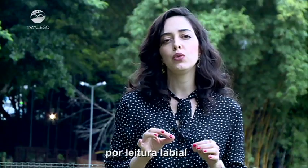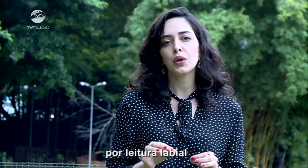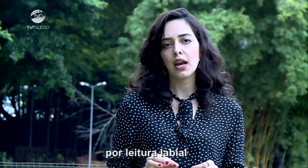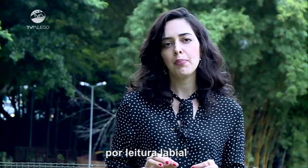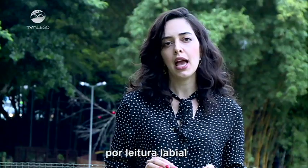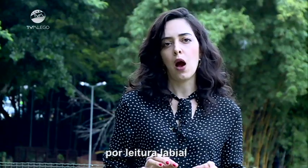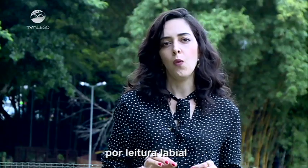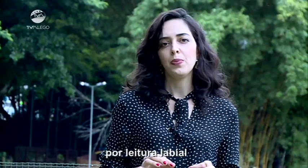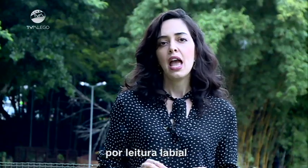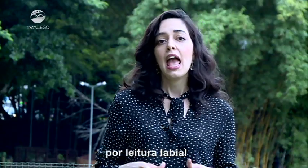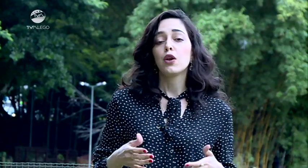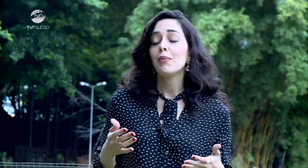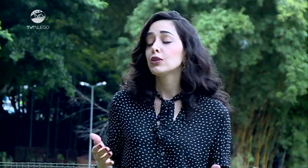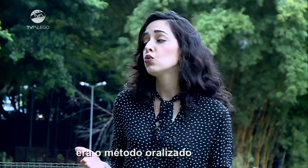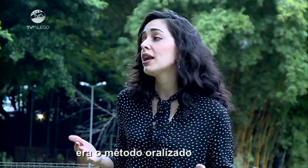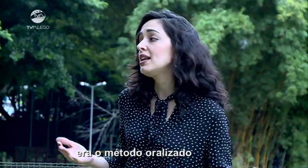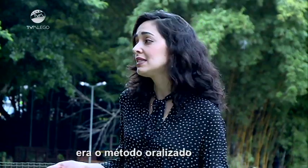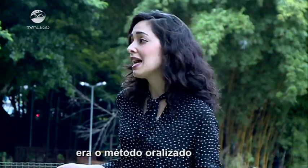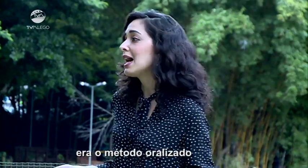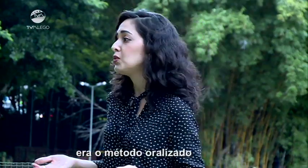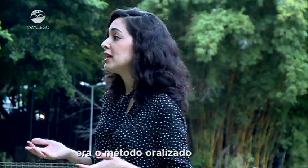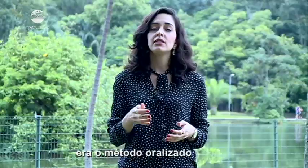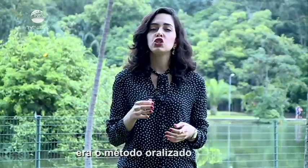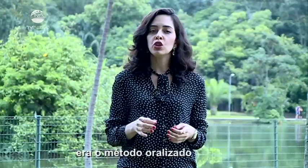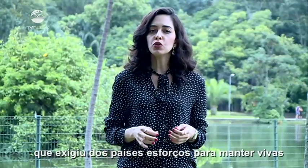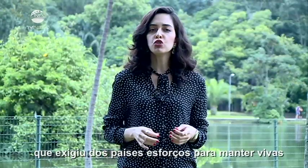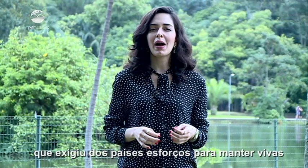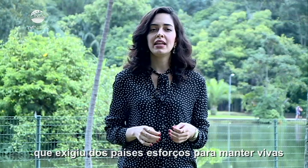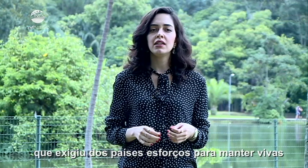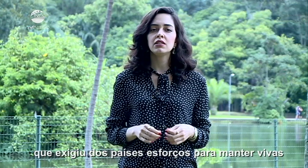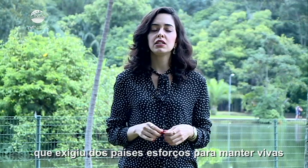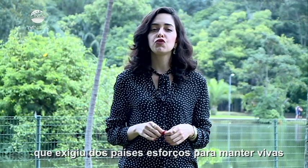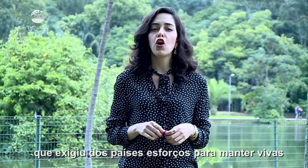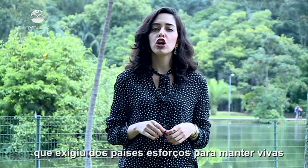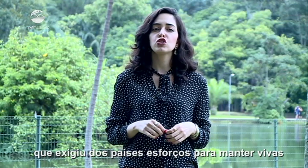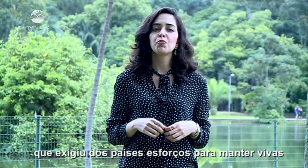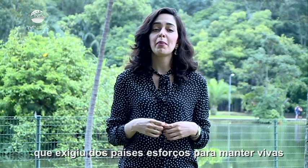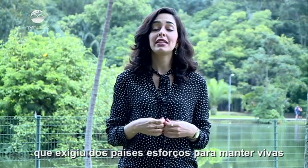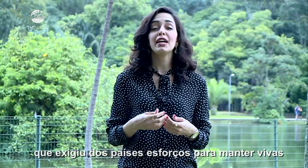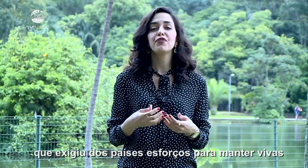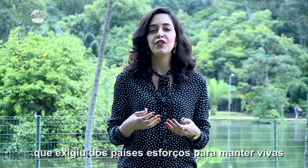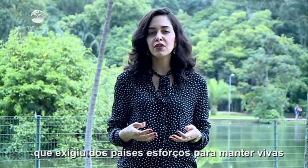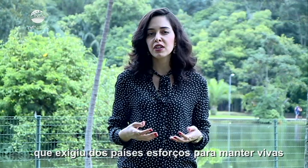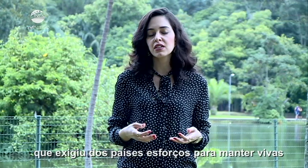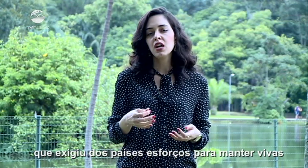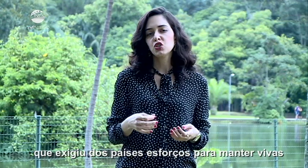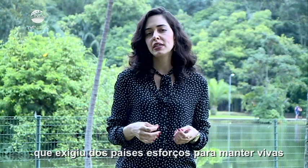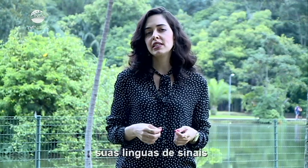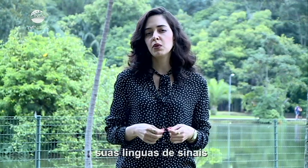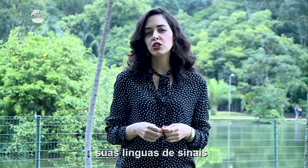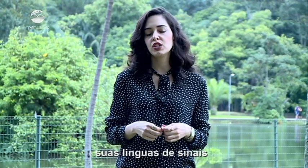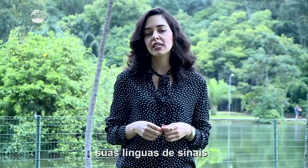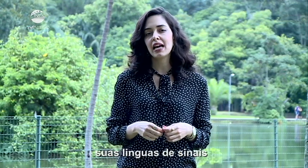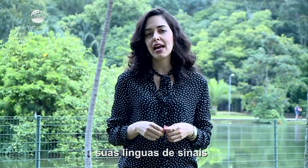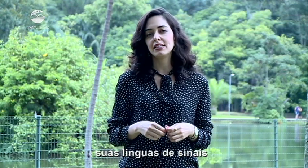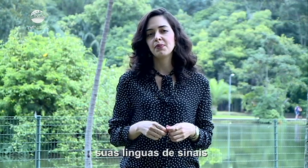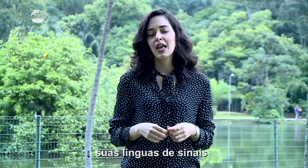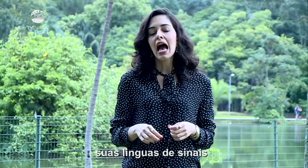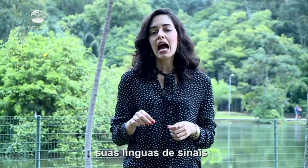leitura labial. Era um método oralizado que exigiu dos países esforços para manter vivas suas línguas de sinais. Aqui